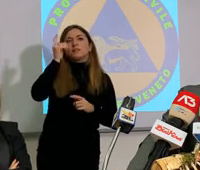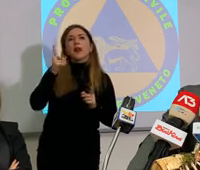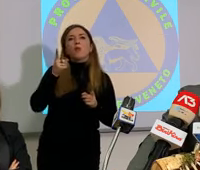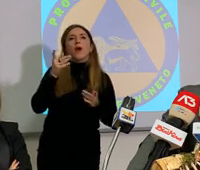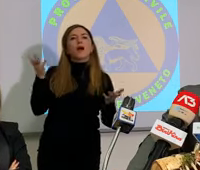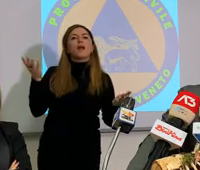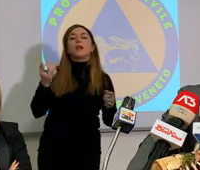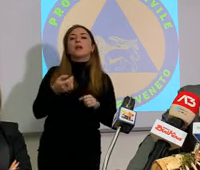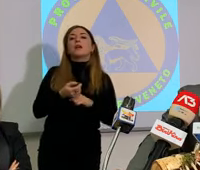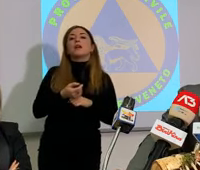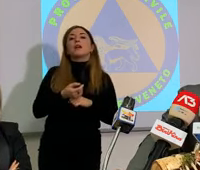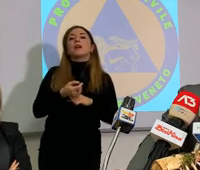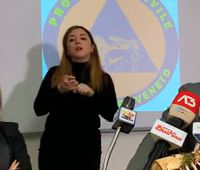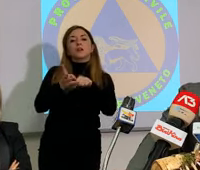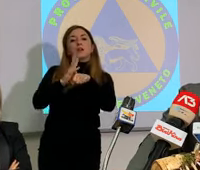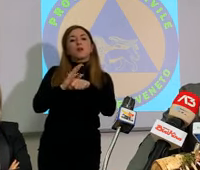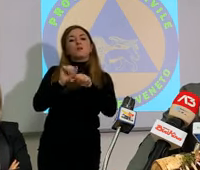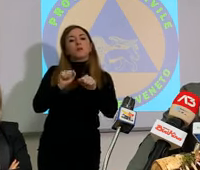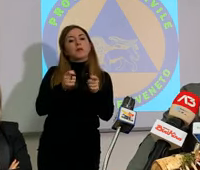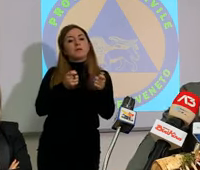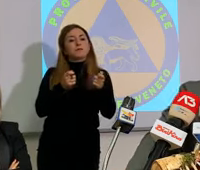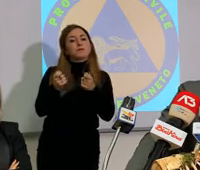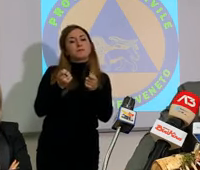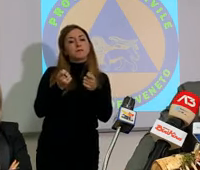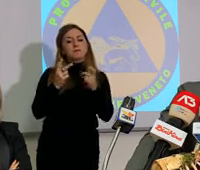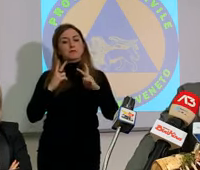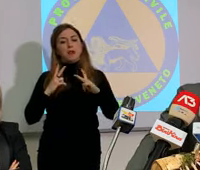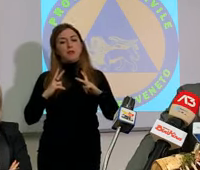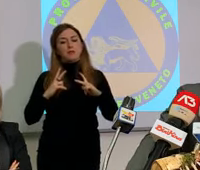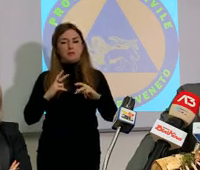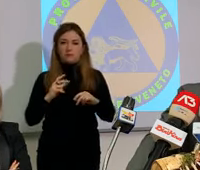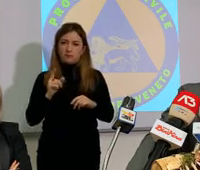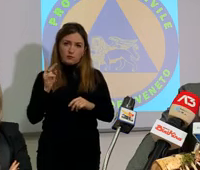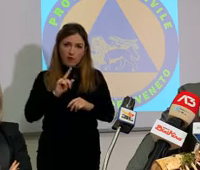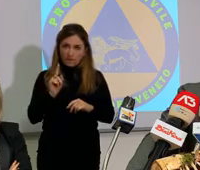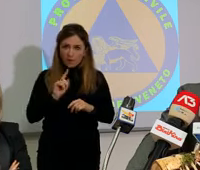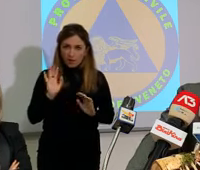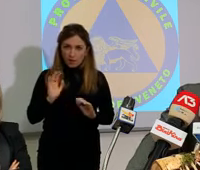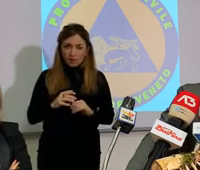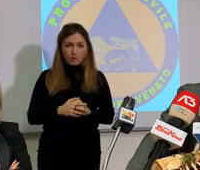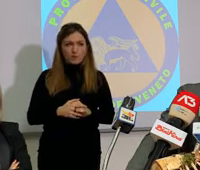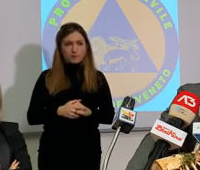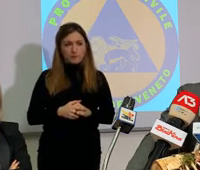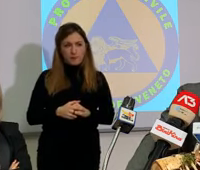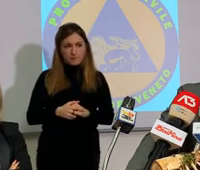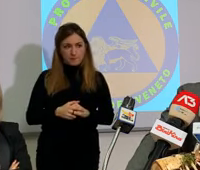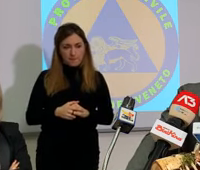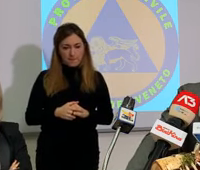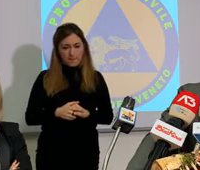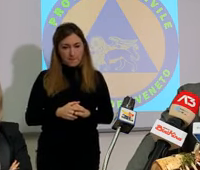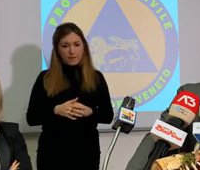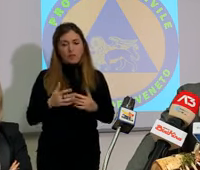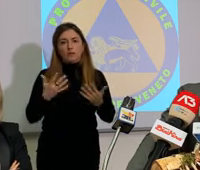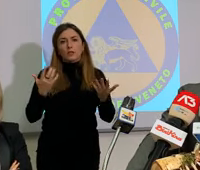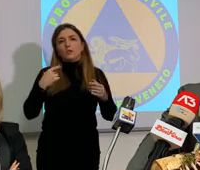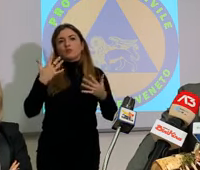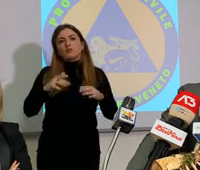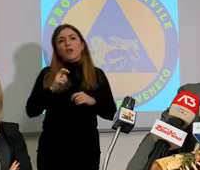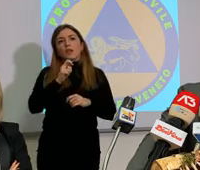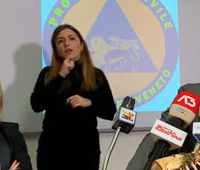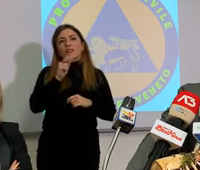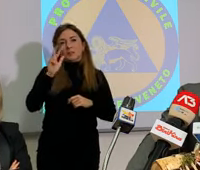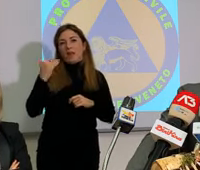qualcosa che comunque tu puoi governare senza se e senza ma non è così ora devo lo avrò detto penso in tutte le mie interviste di